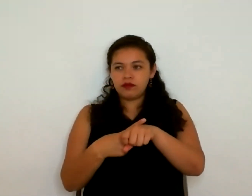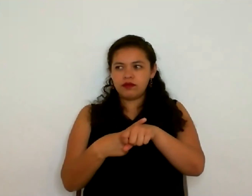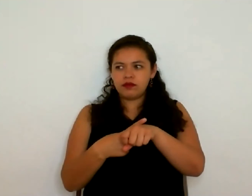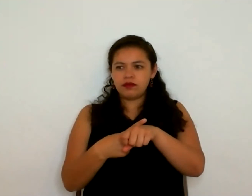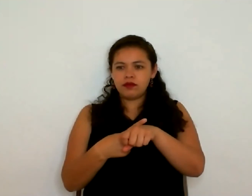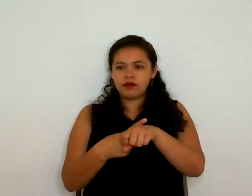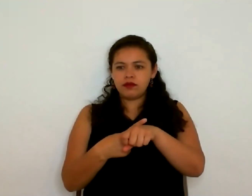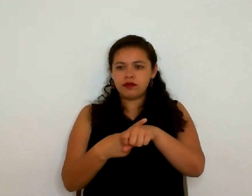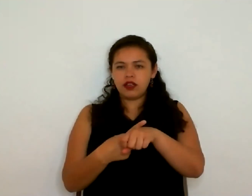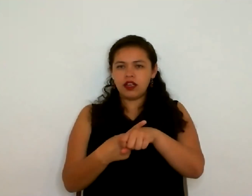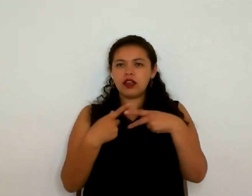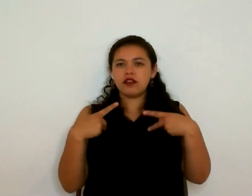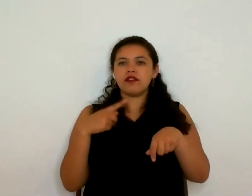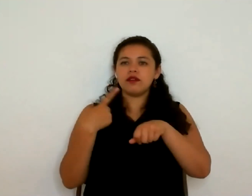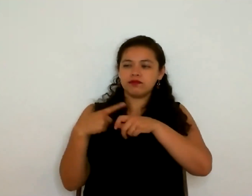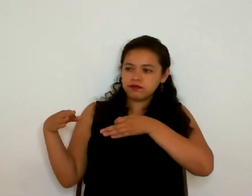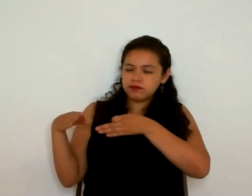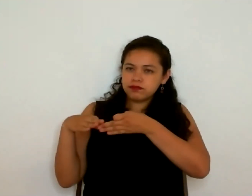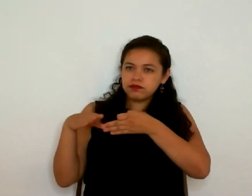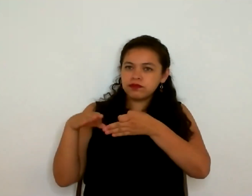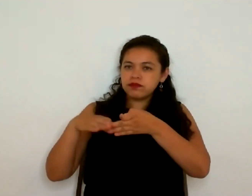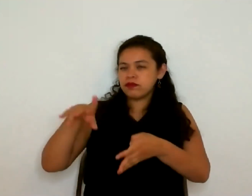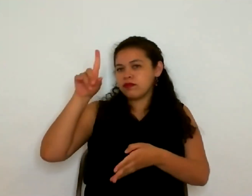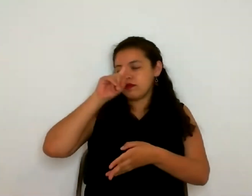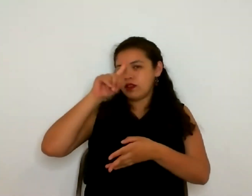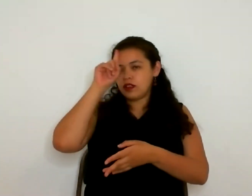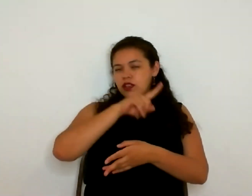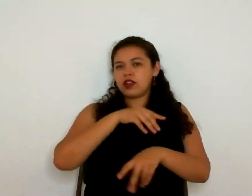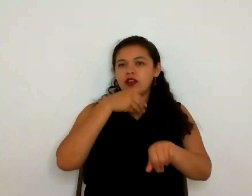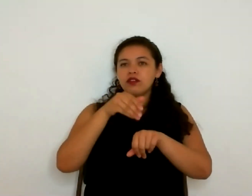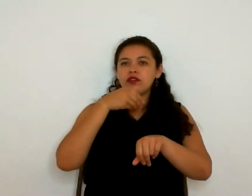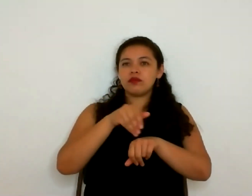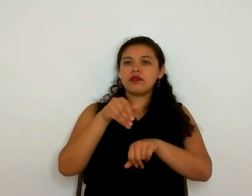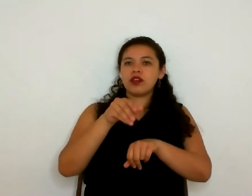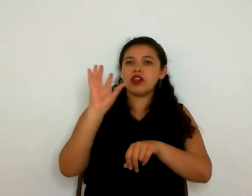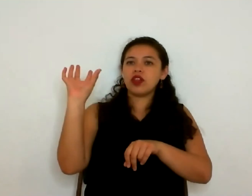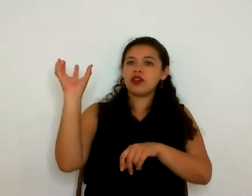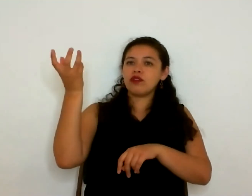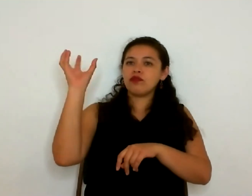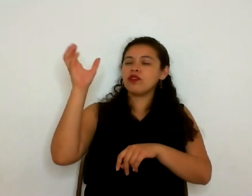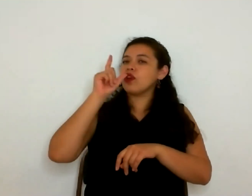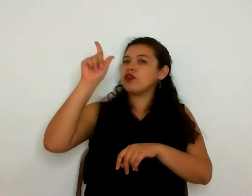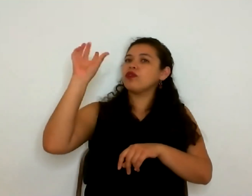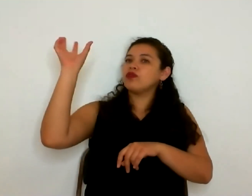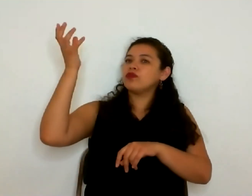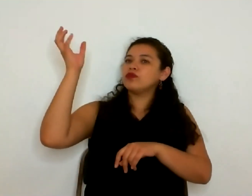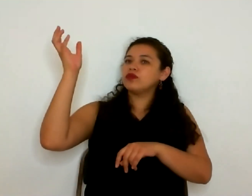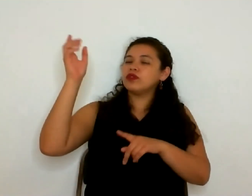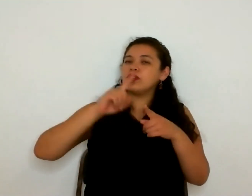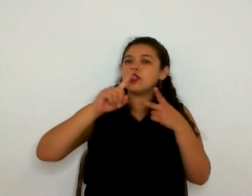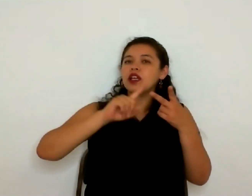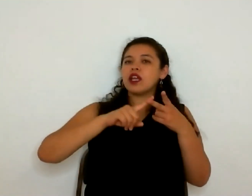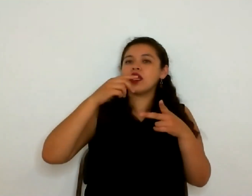con enfermedades crónicas él sugirió que se utilizará el número de focos y el número de para aparatos